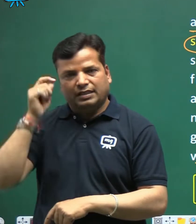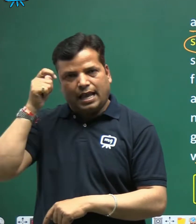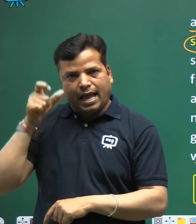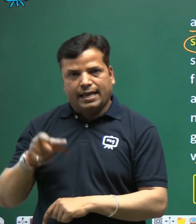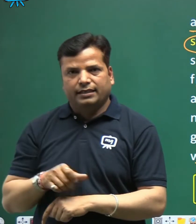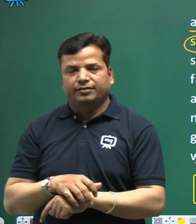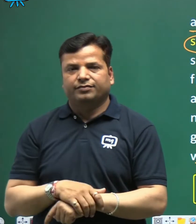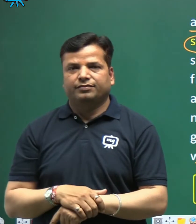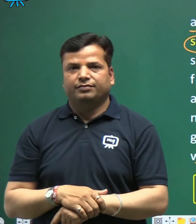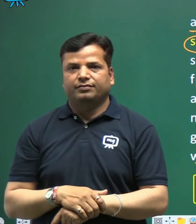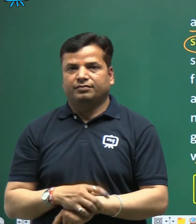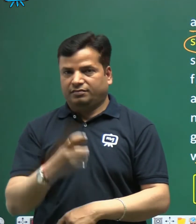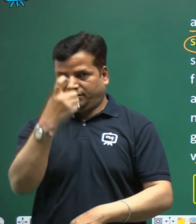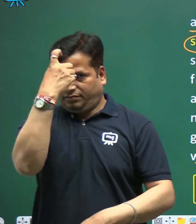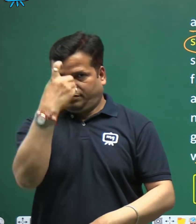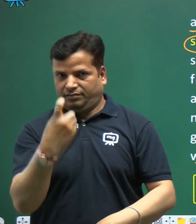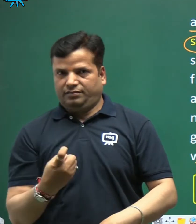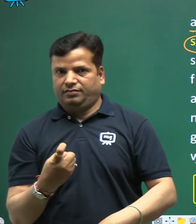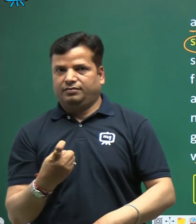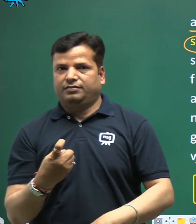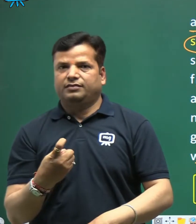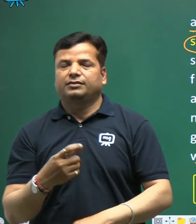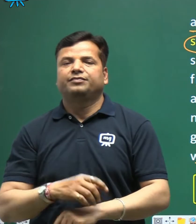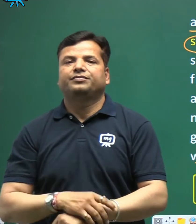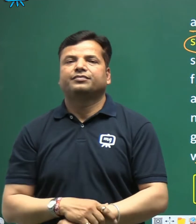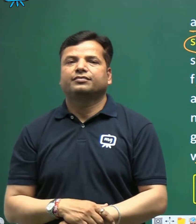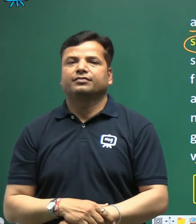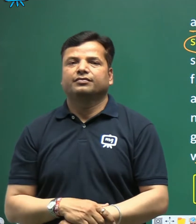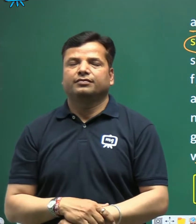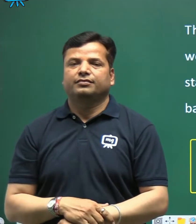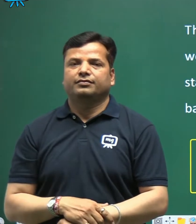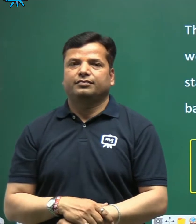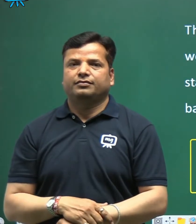except, सिवाय.